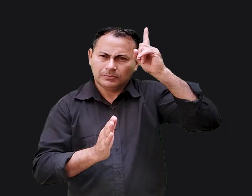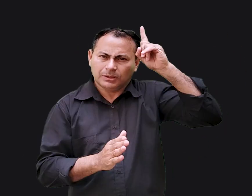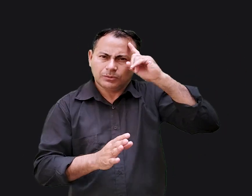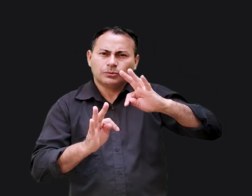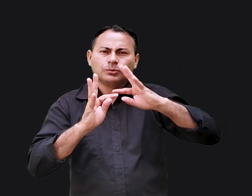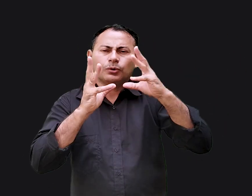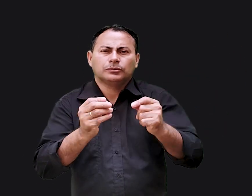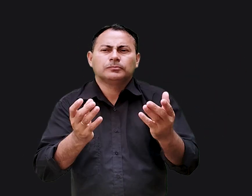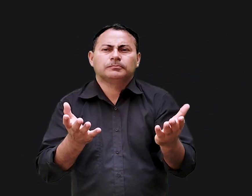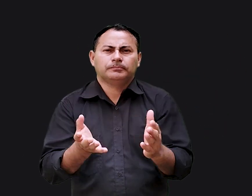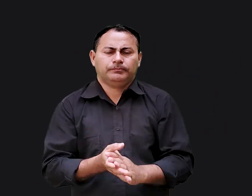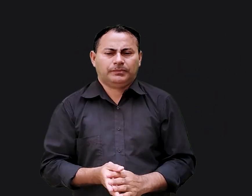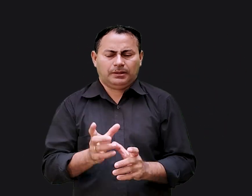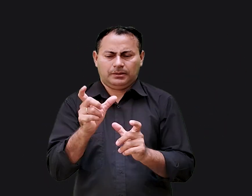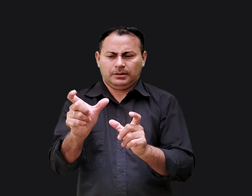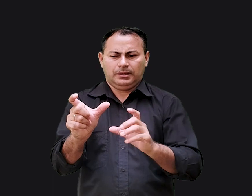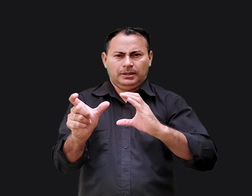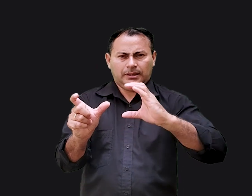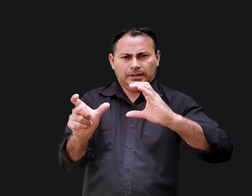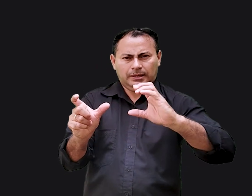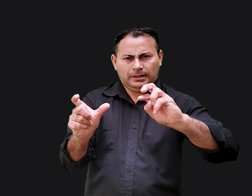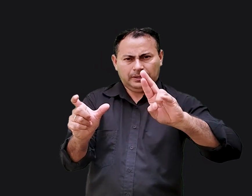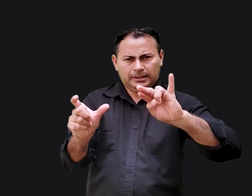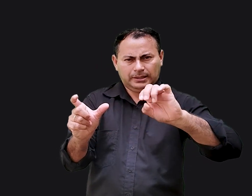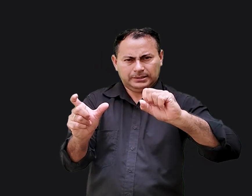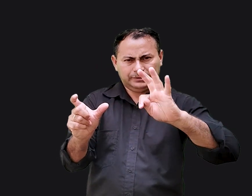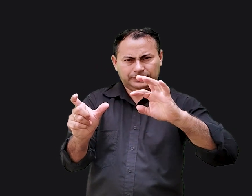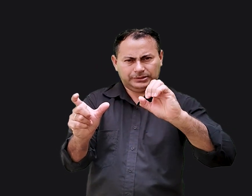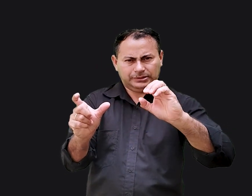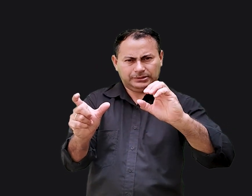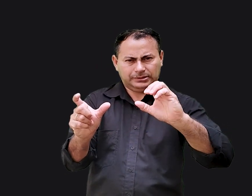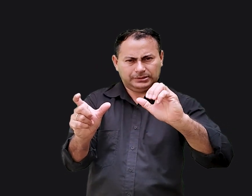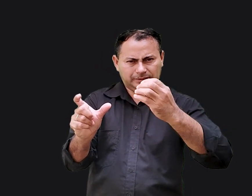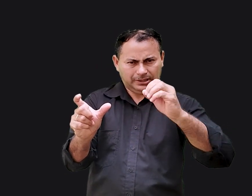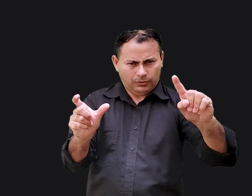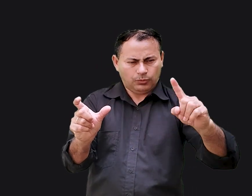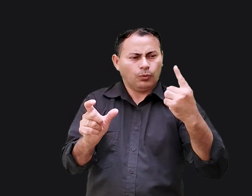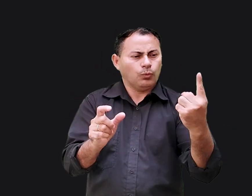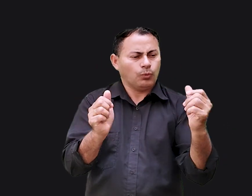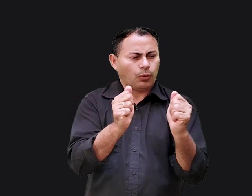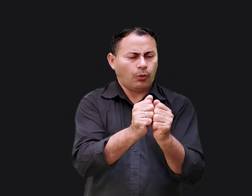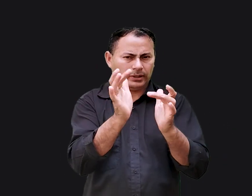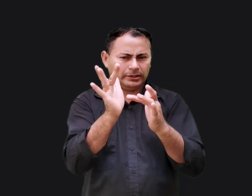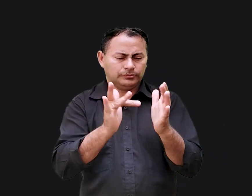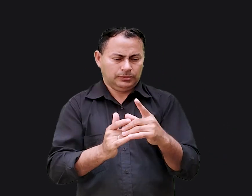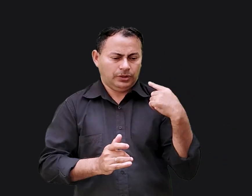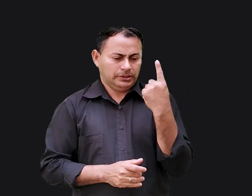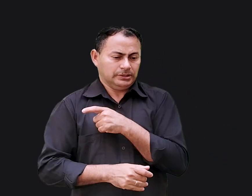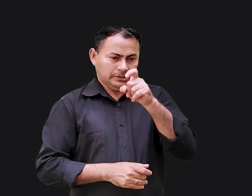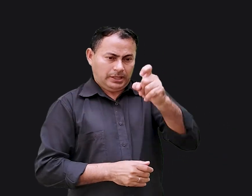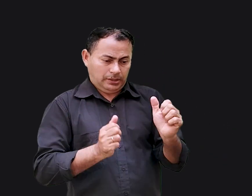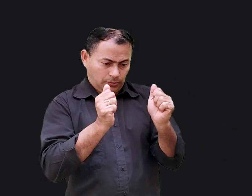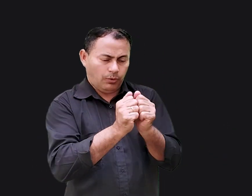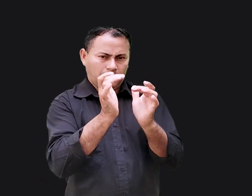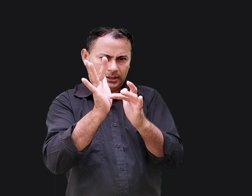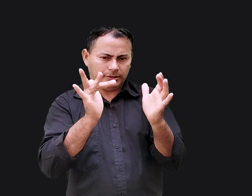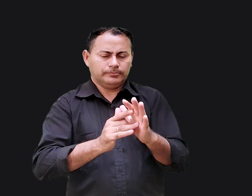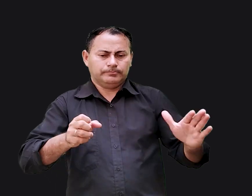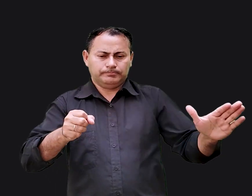dia todo. A palavra cristão significa um com Cristo. Se vamos ser como Cristo, então devemos ser cheios